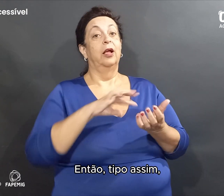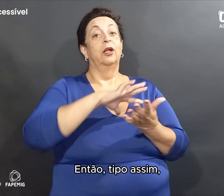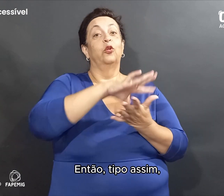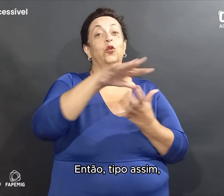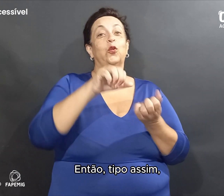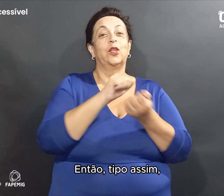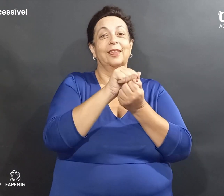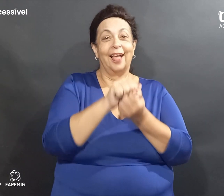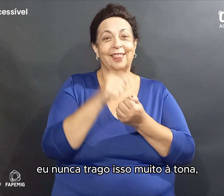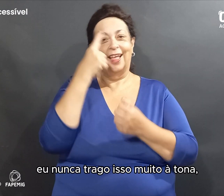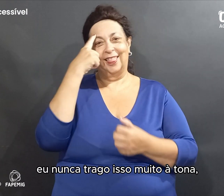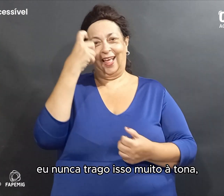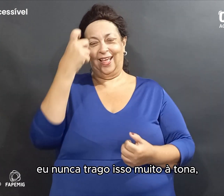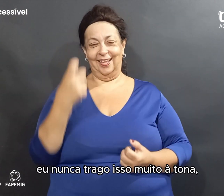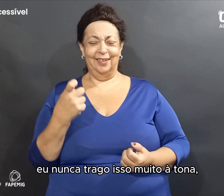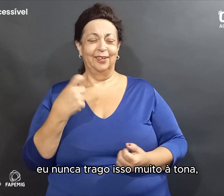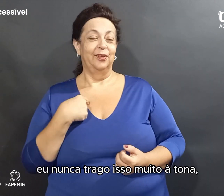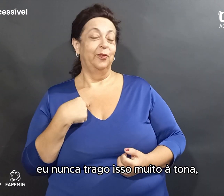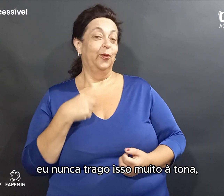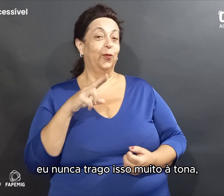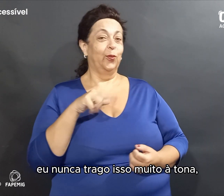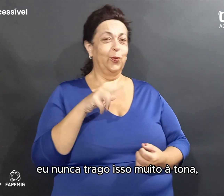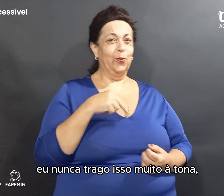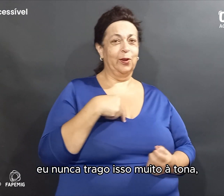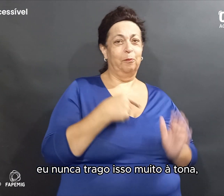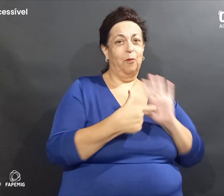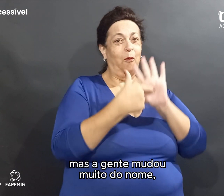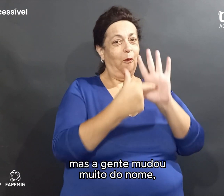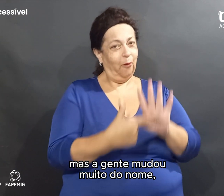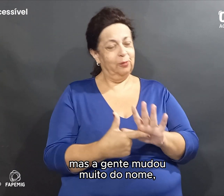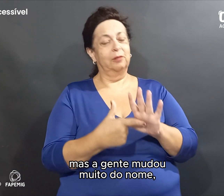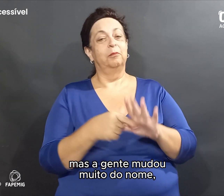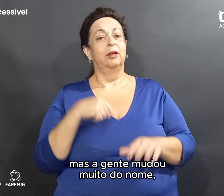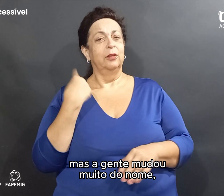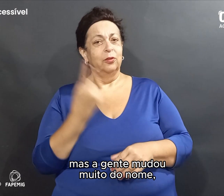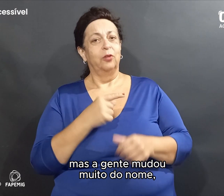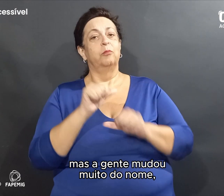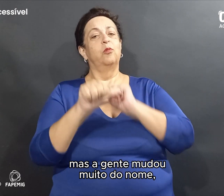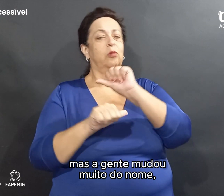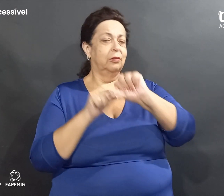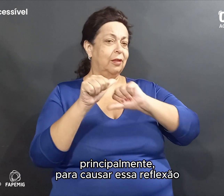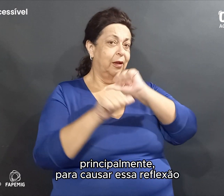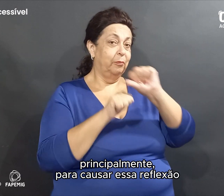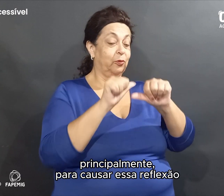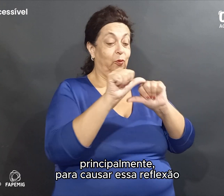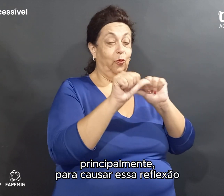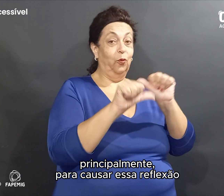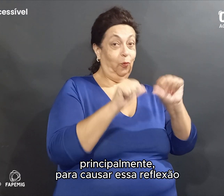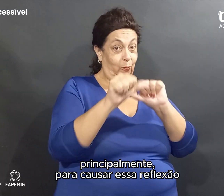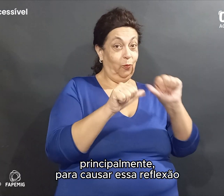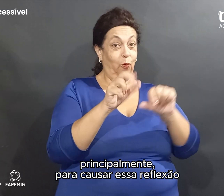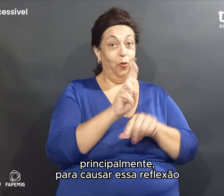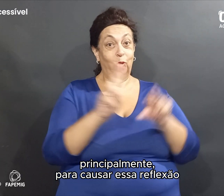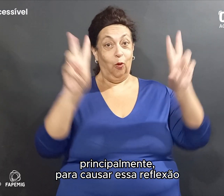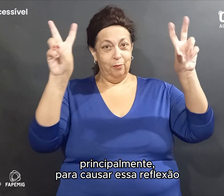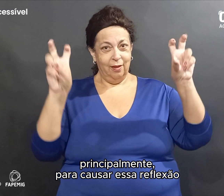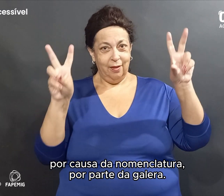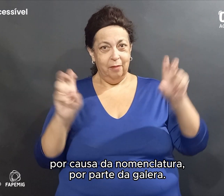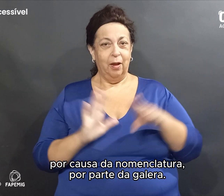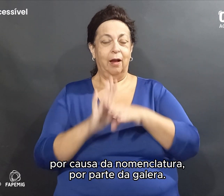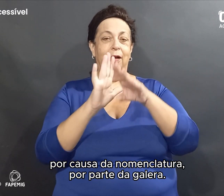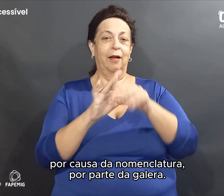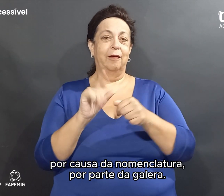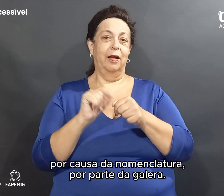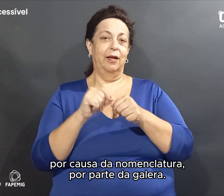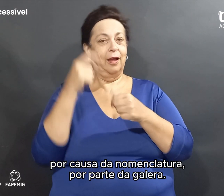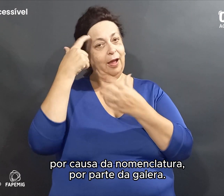né? Então, tipo assim, eu nunca trago isso muito à tona, mas a gente mudou muito do nome, principalmente para causar essa reflexão por